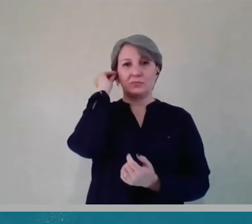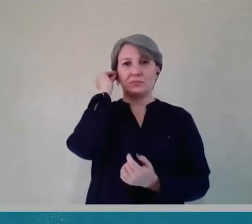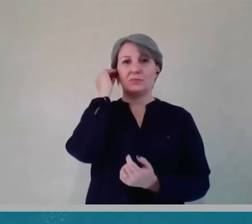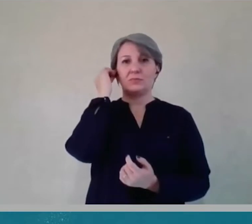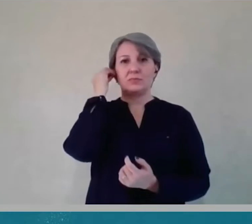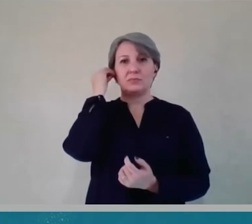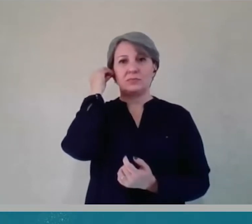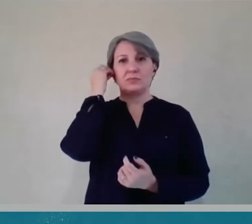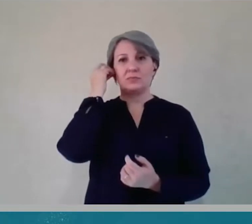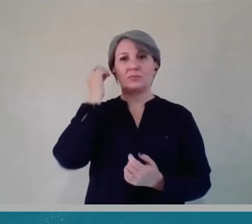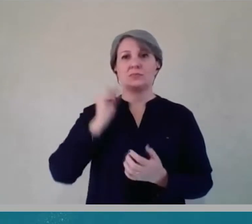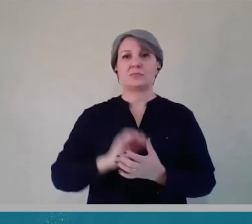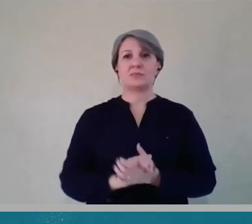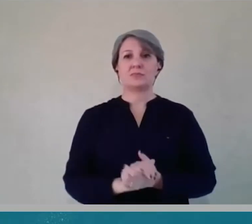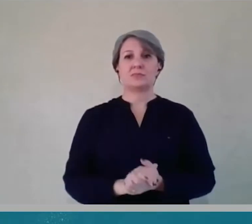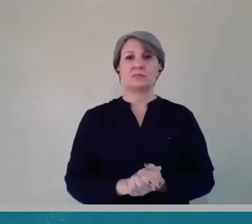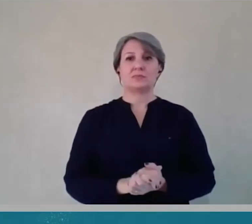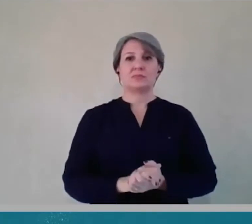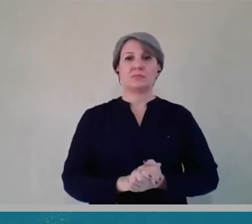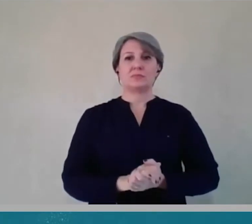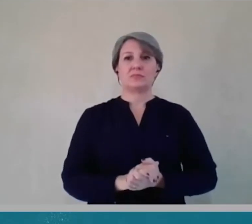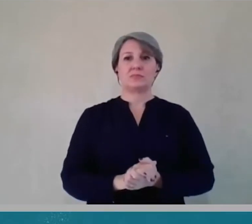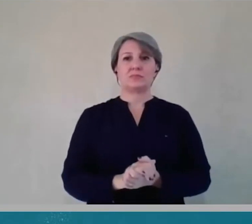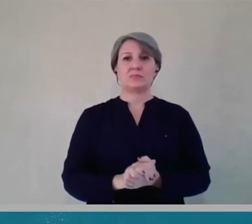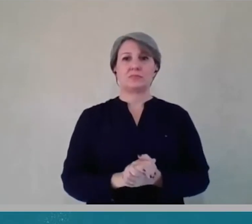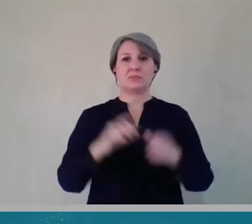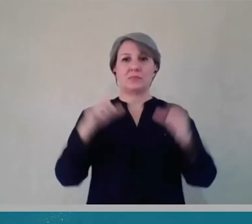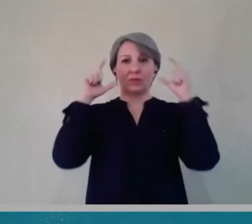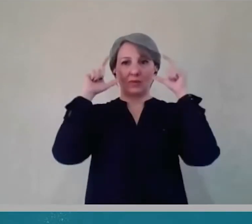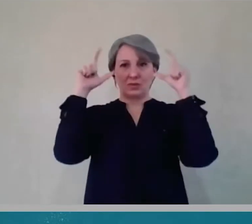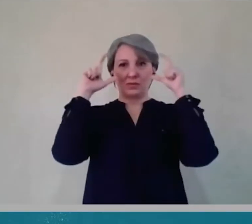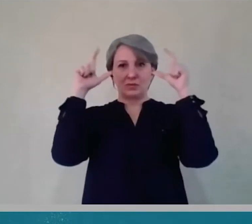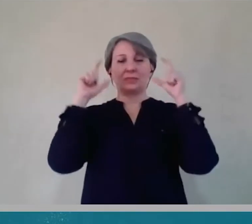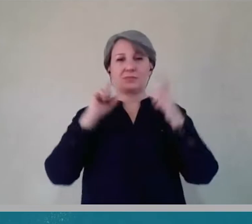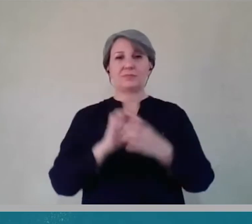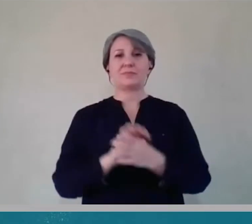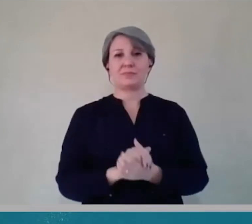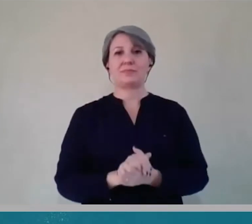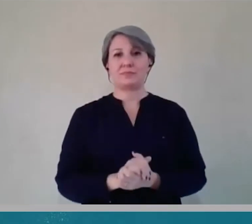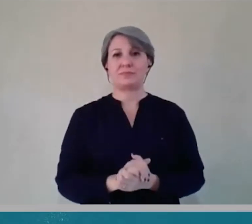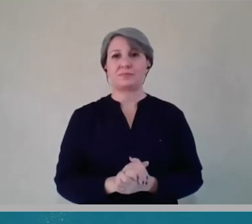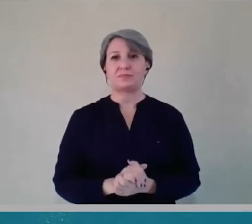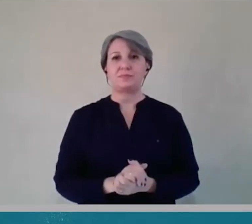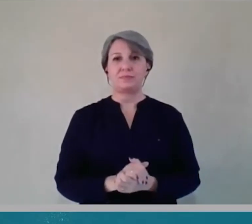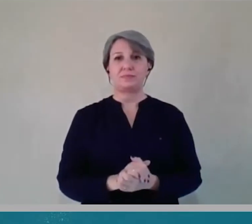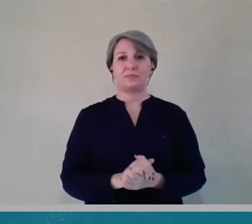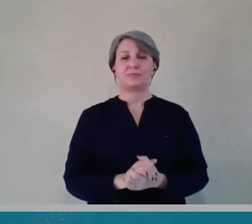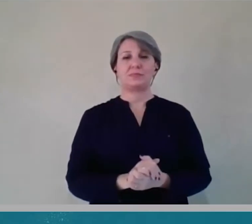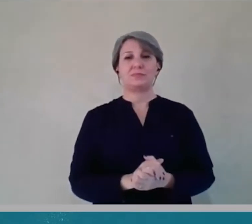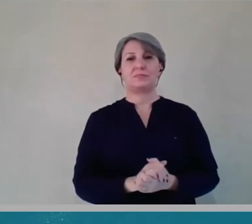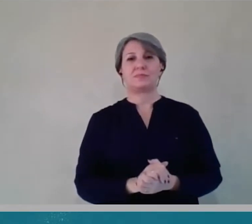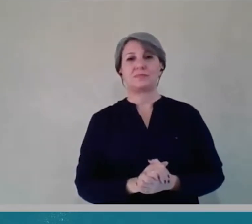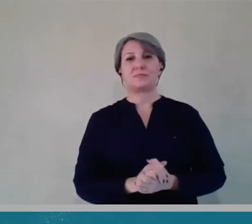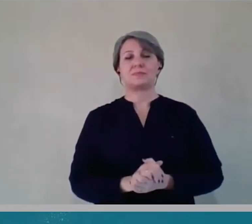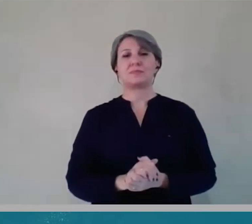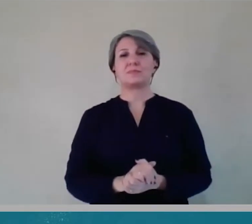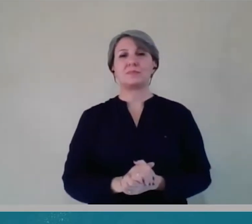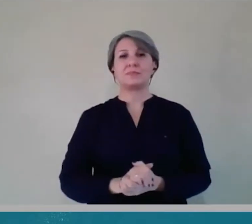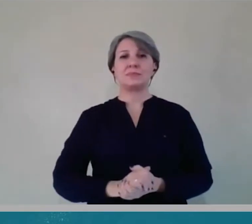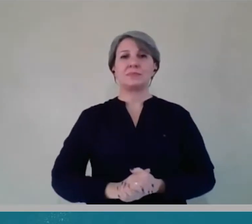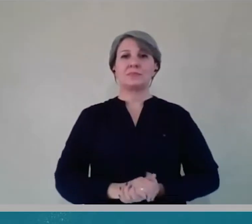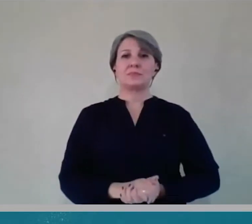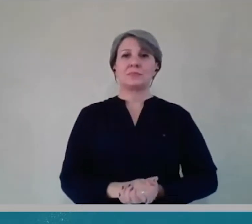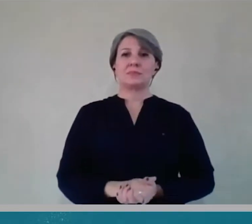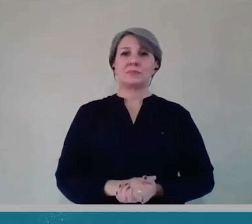então, parece que torna grande o pecado e no fim vira um monstro para me matar. Por isso, irmãos,